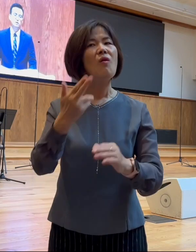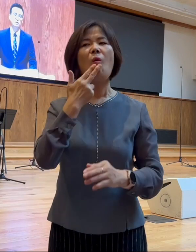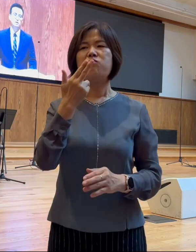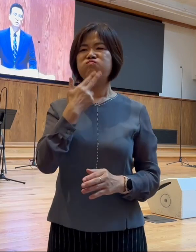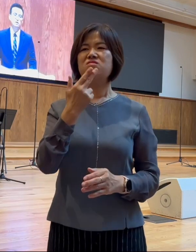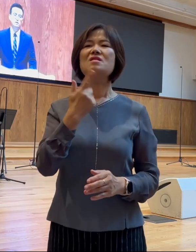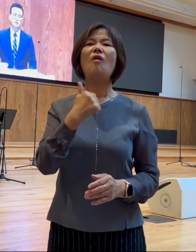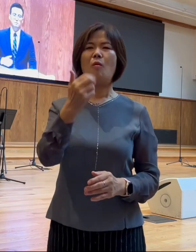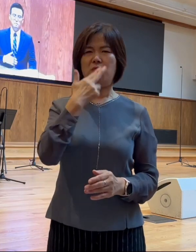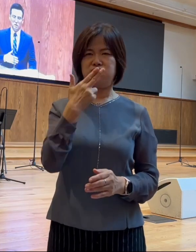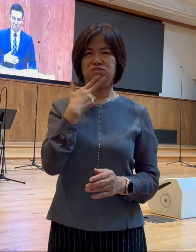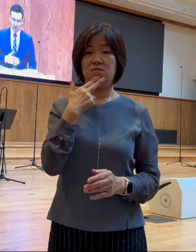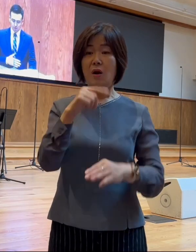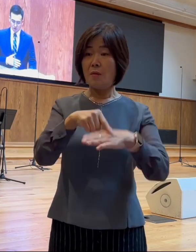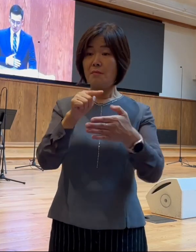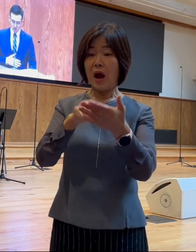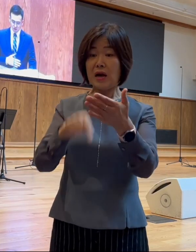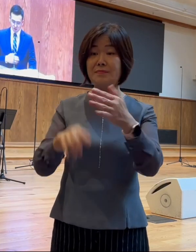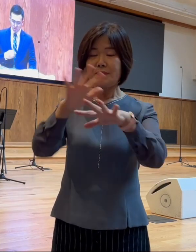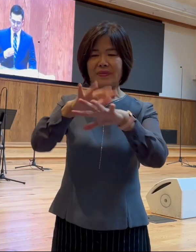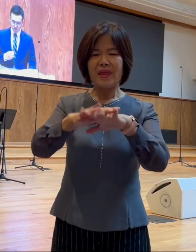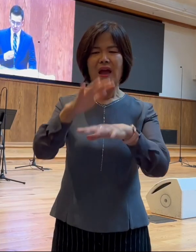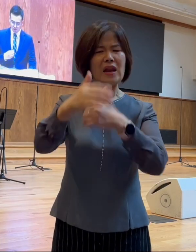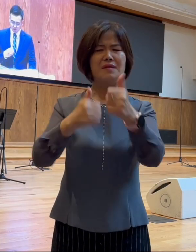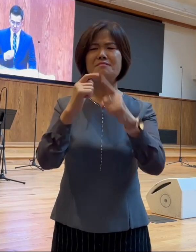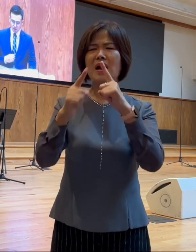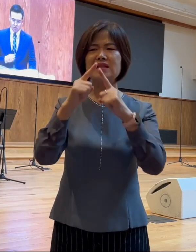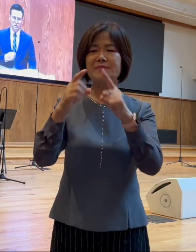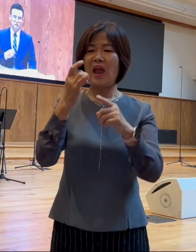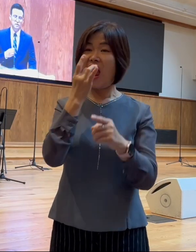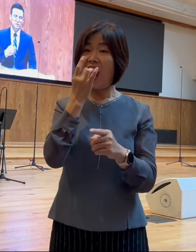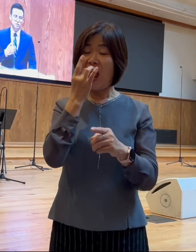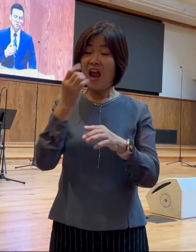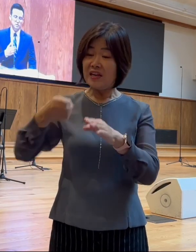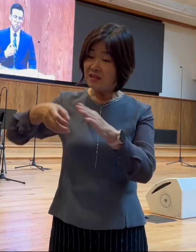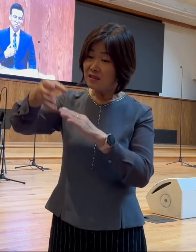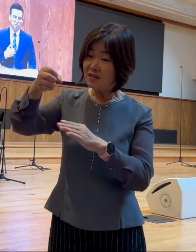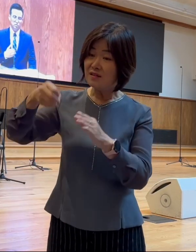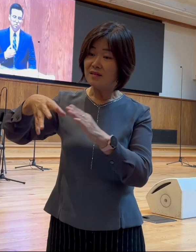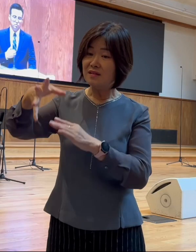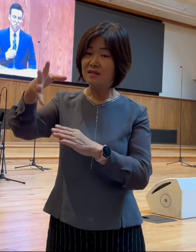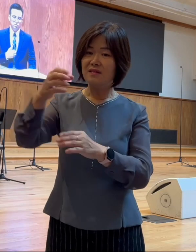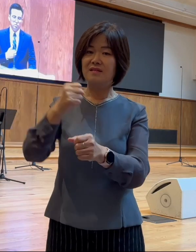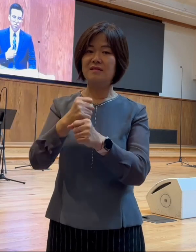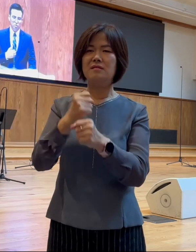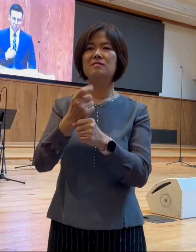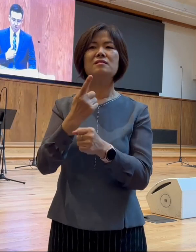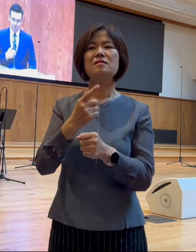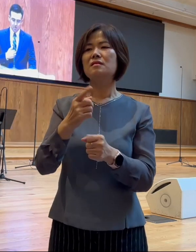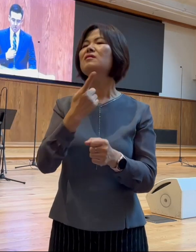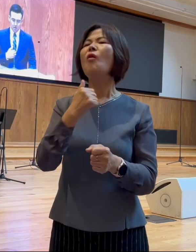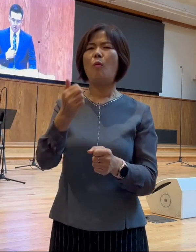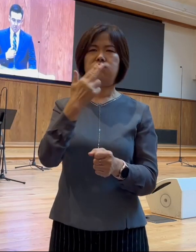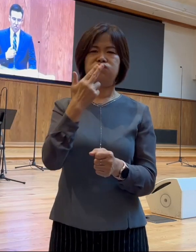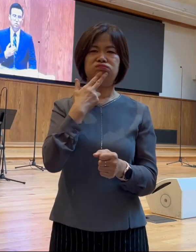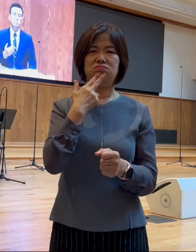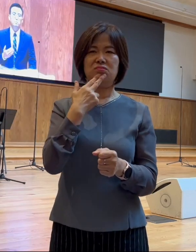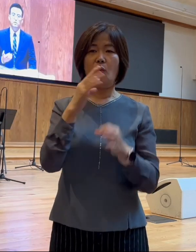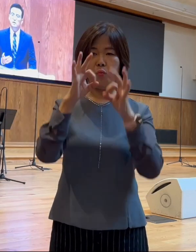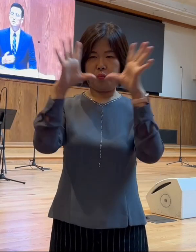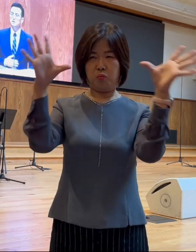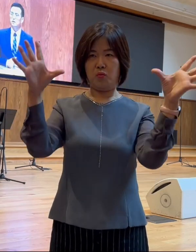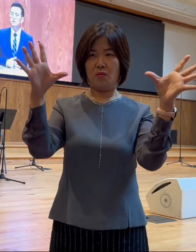없습니다. 그 사람의 마음의 밭에 하나님의 말씀의 그 씨앗이 실제로 심겨진 적이 없는,